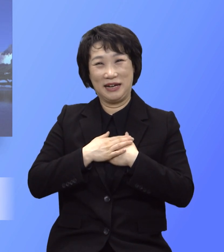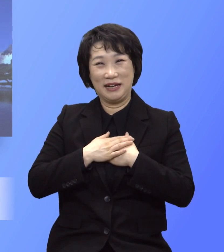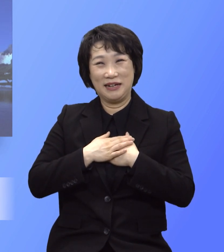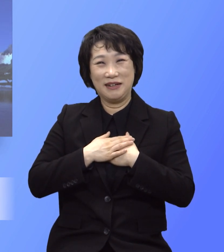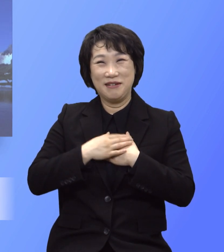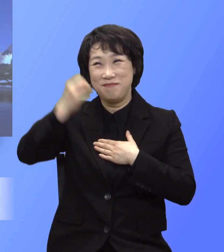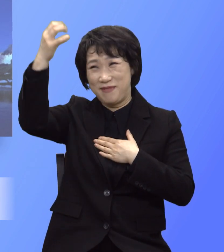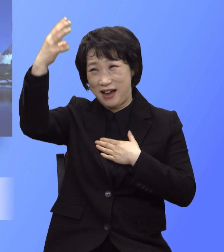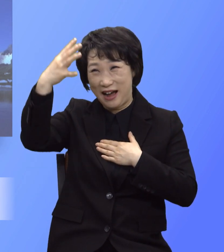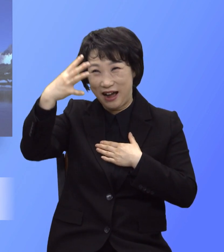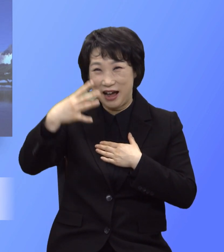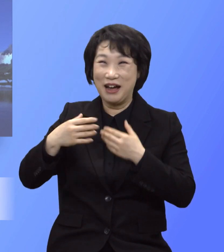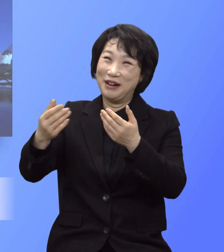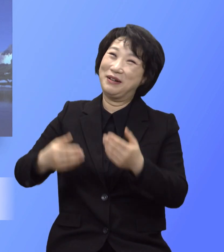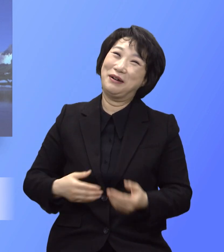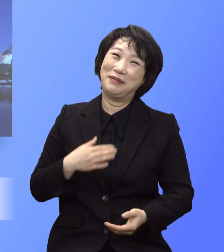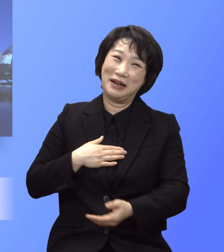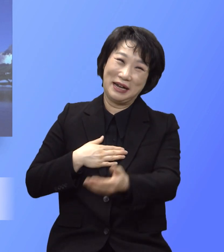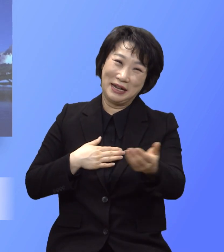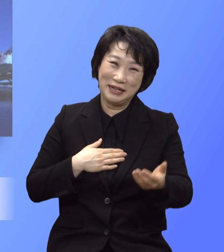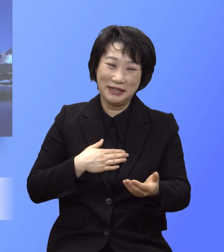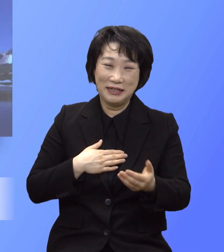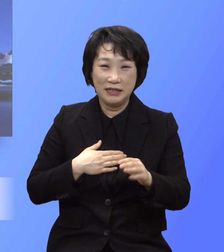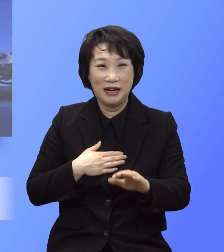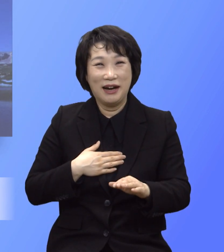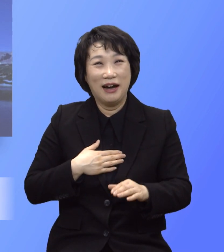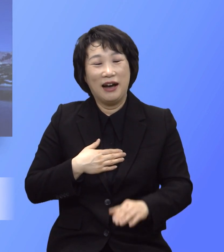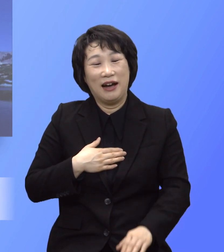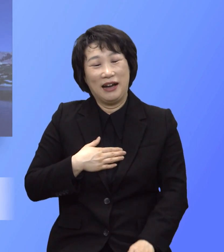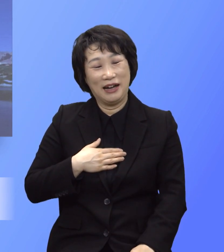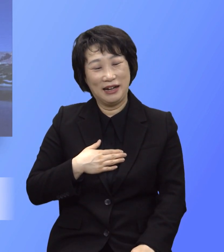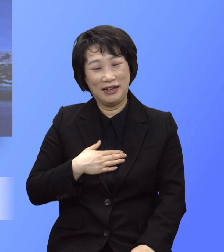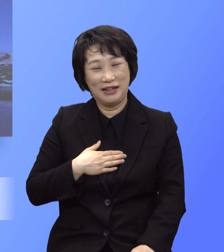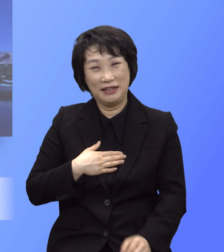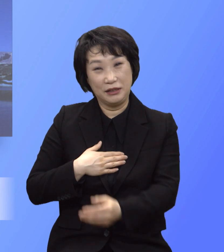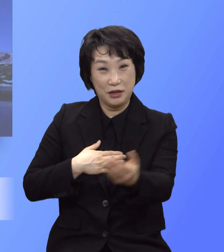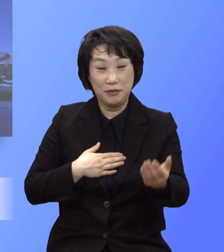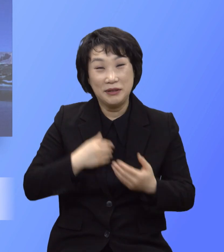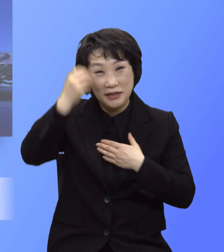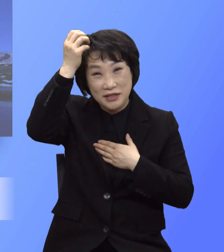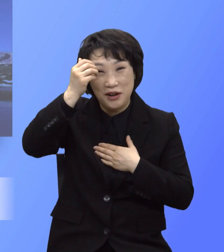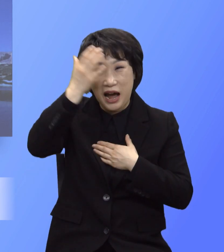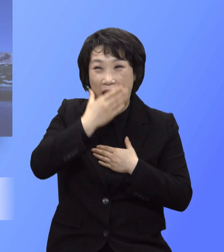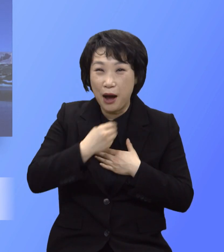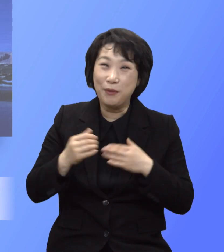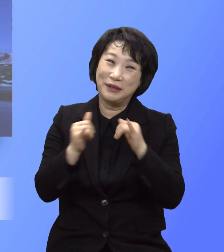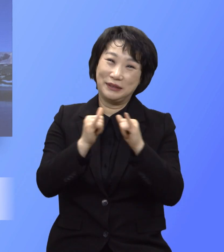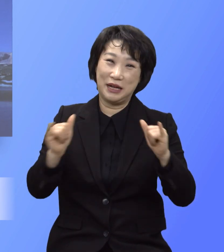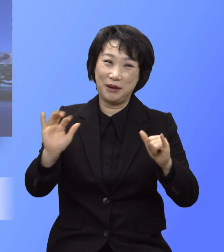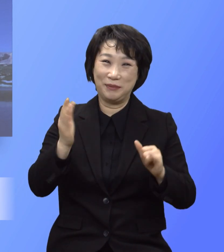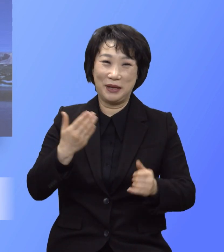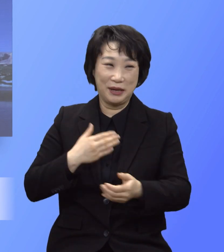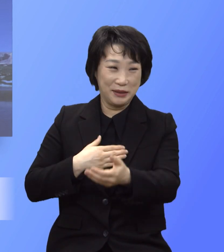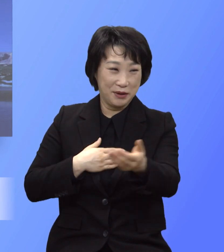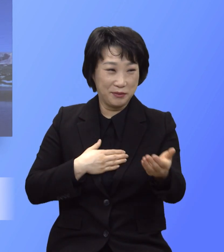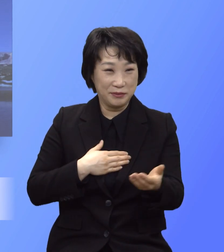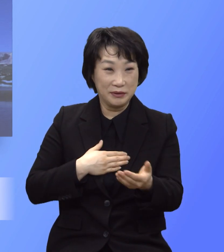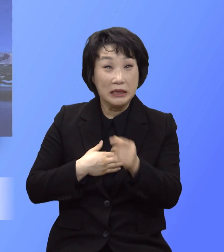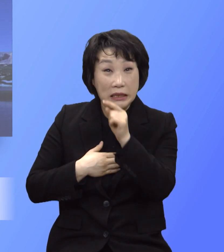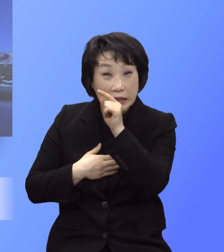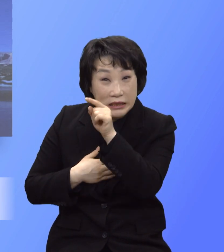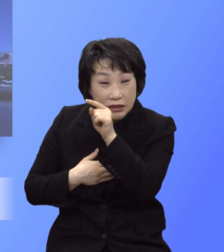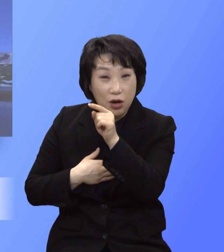엄청나게 발사된다면 얼마나 여러분들이 영적으로 행복한 사람이냐.